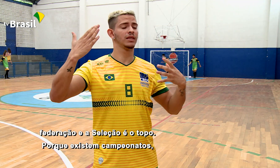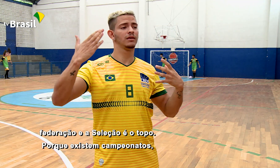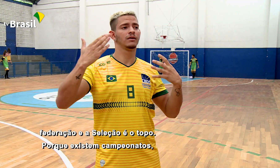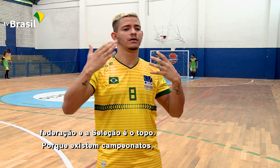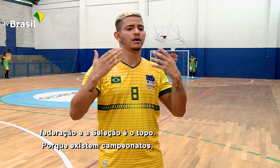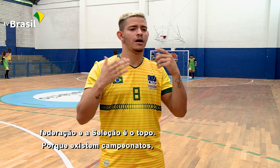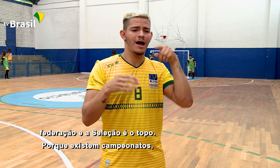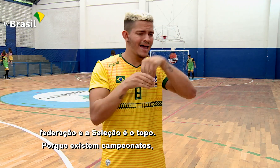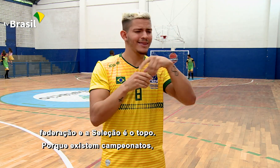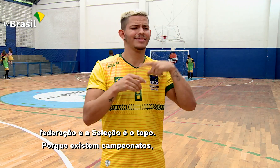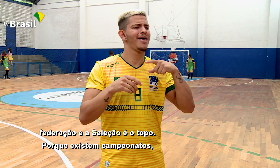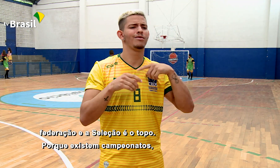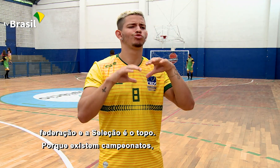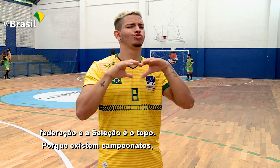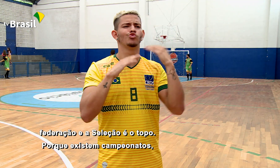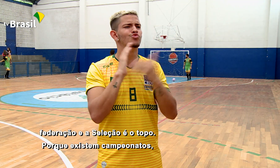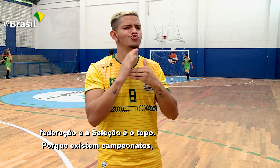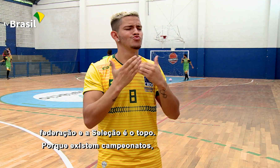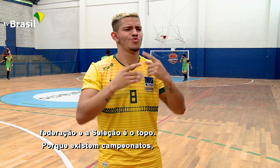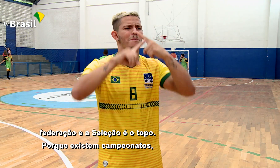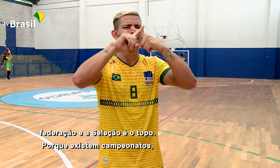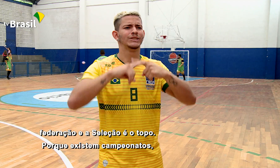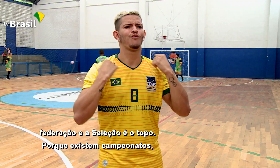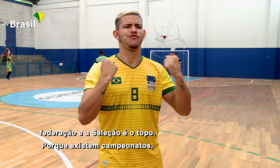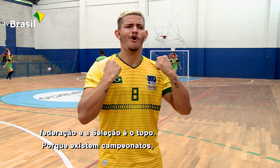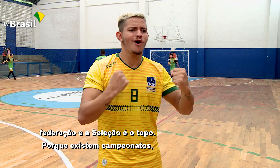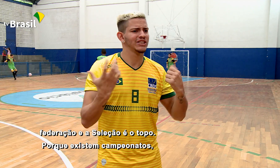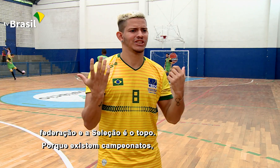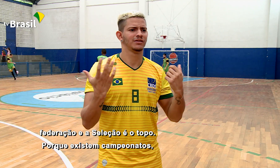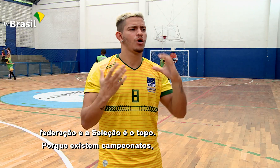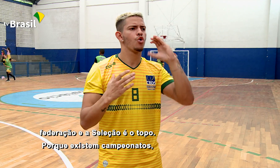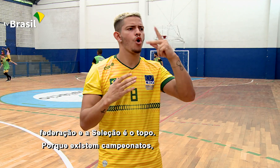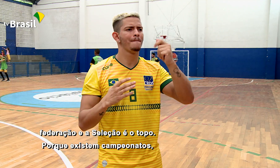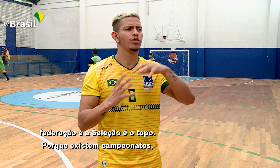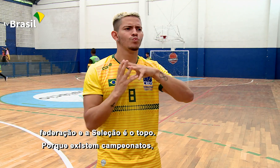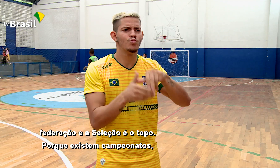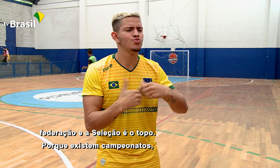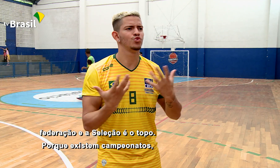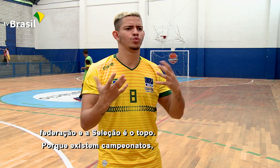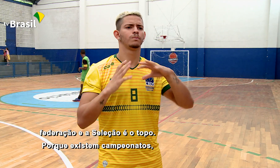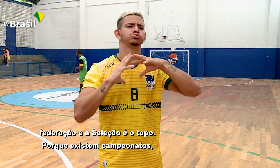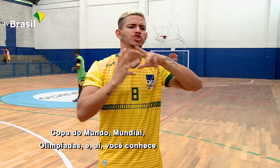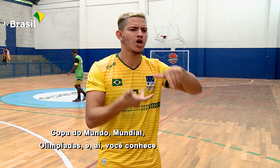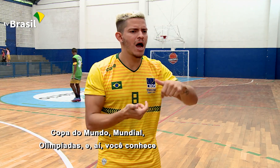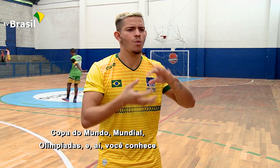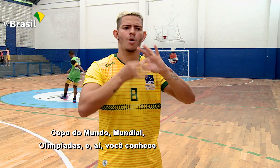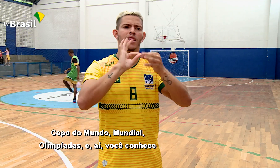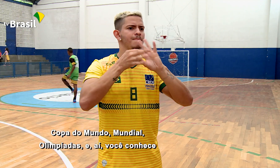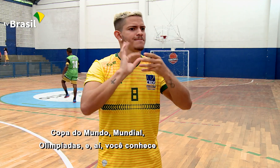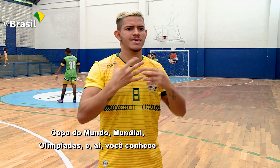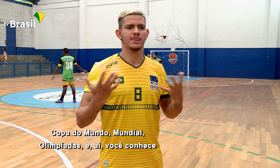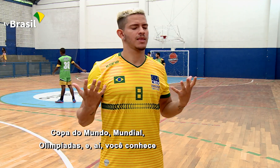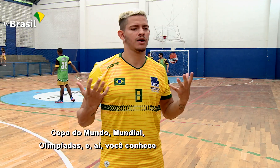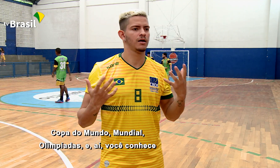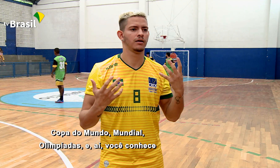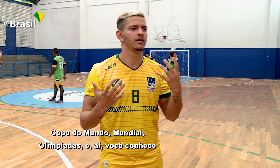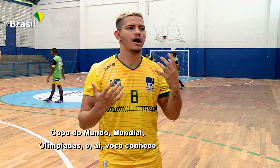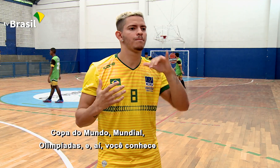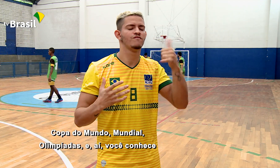federação, e a seleção é o topo, porque existem campeonatos, Copa do Mundo, Mundial,